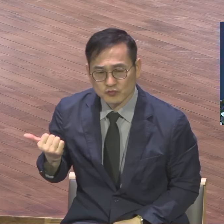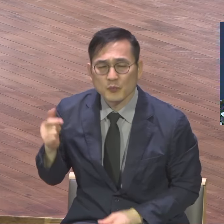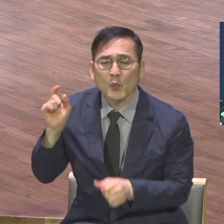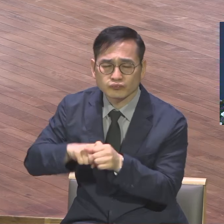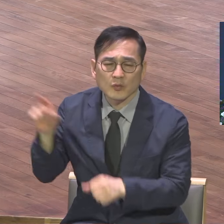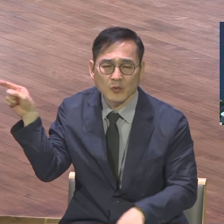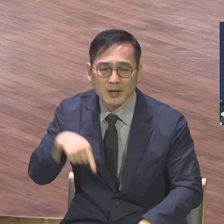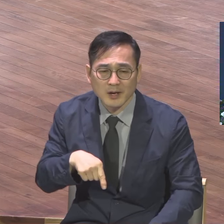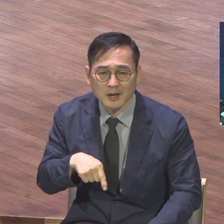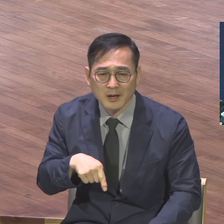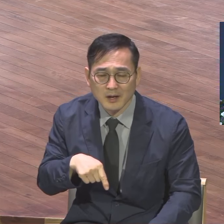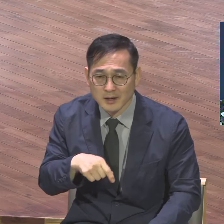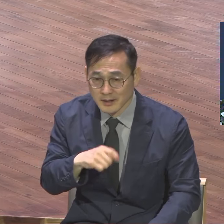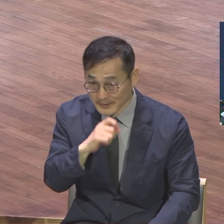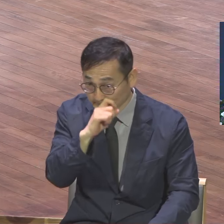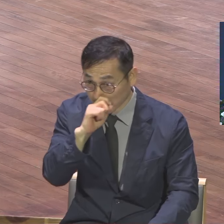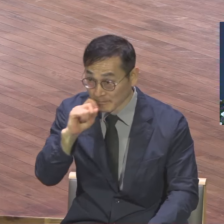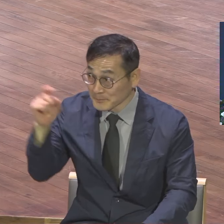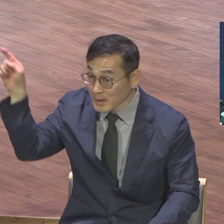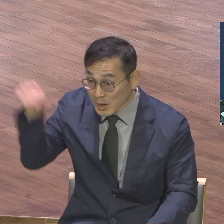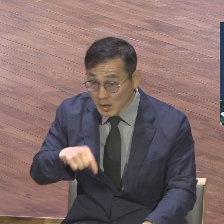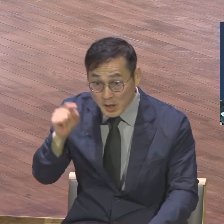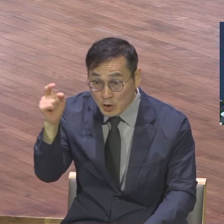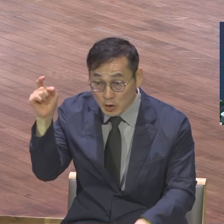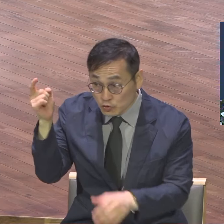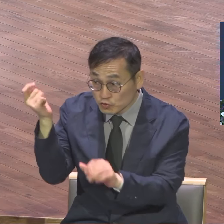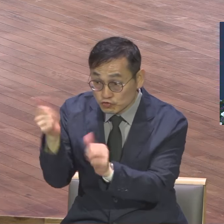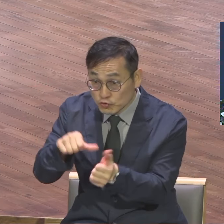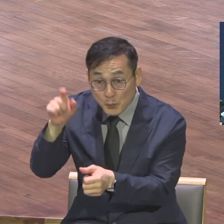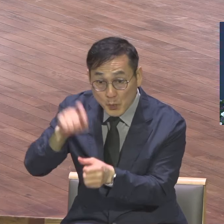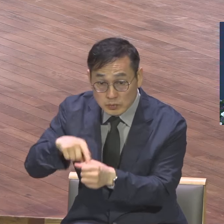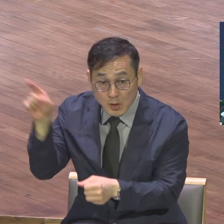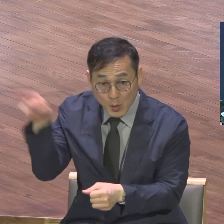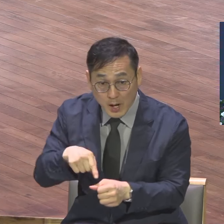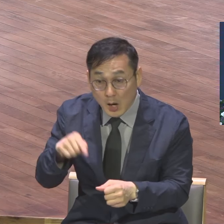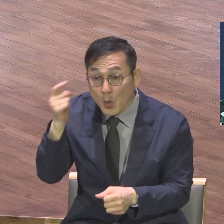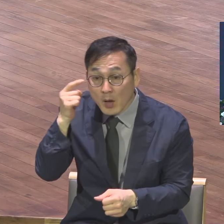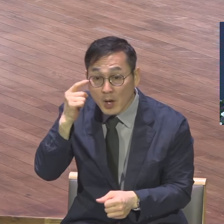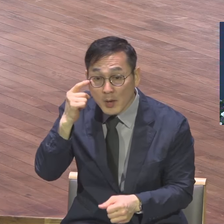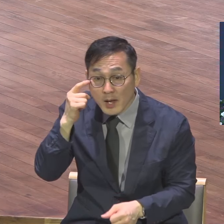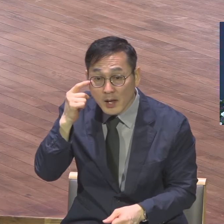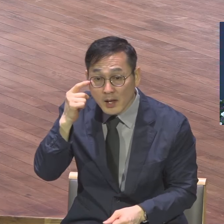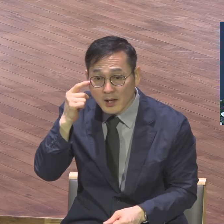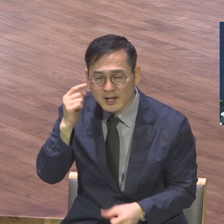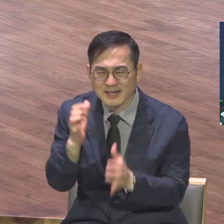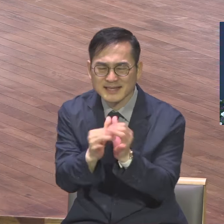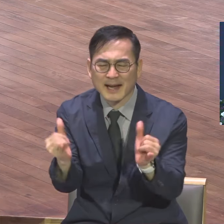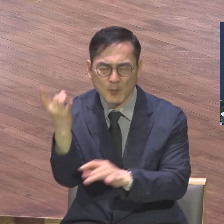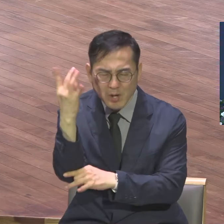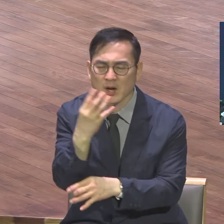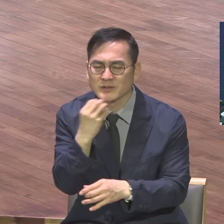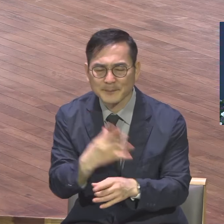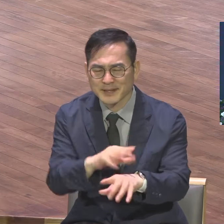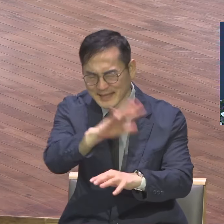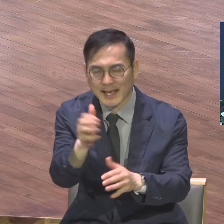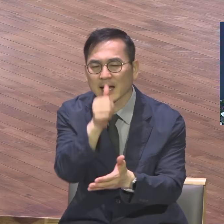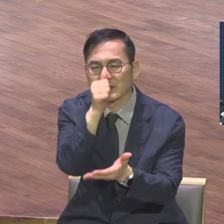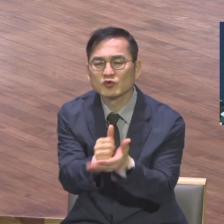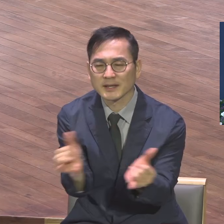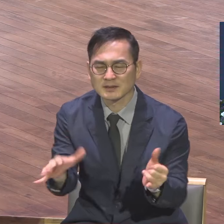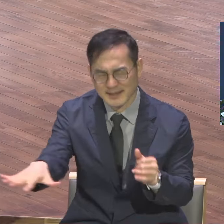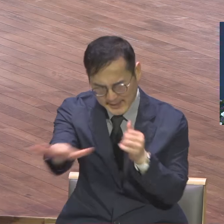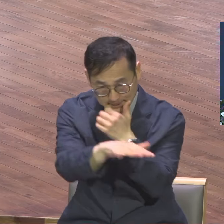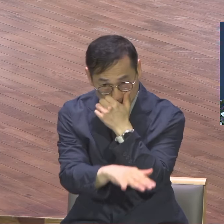오셨어요. 왜 이렇게 하시려면 했느냐? 그것 한마디로 인간은요 죄인이에요. 모든 사람은